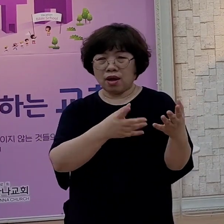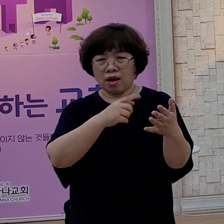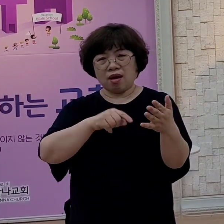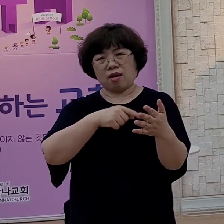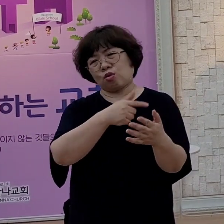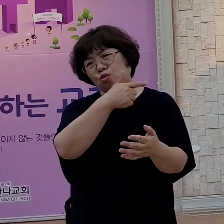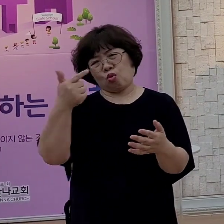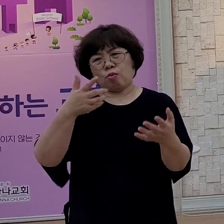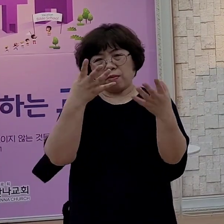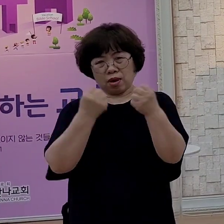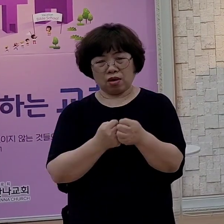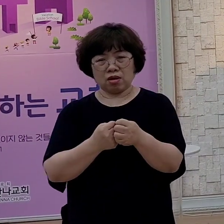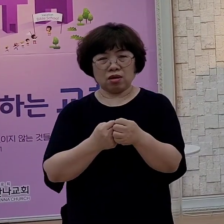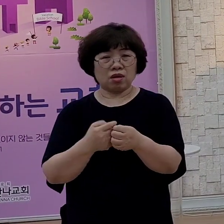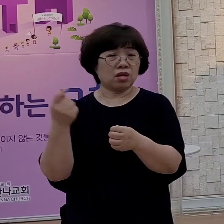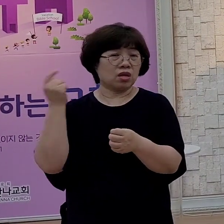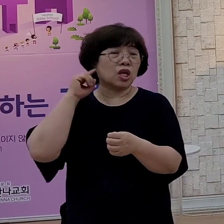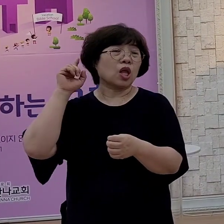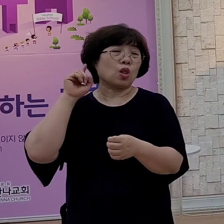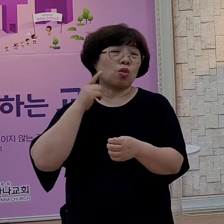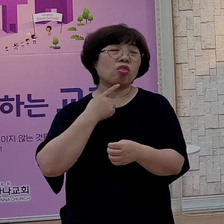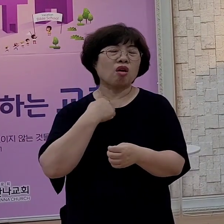일들을 잠시 듣게 되었어요.